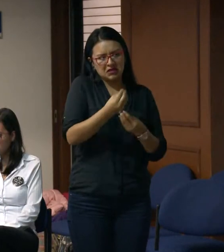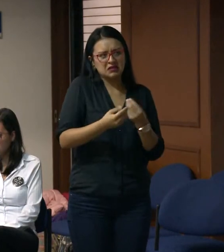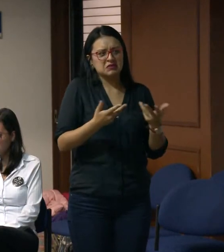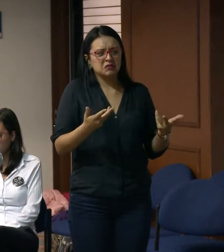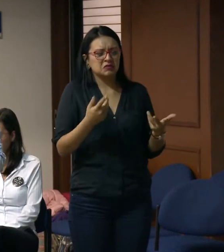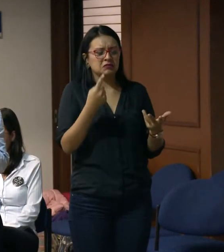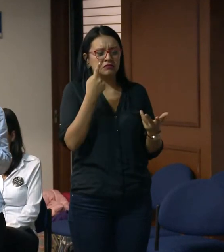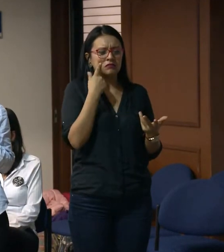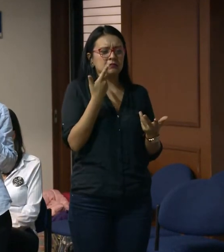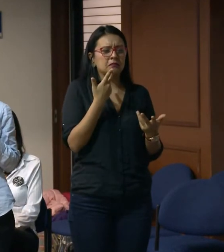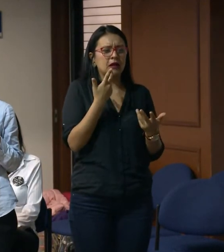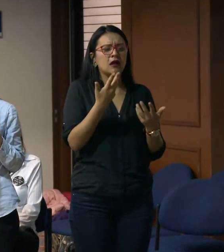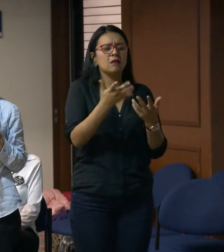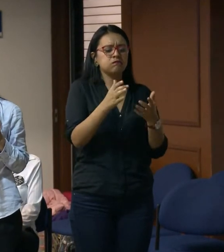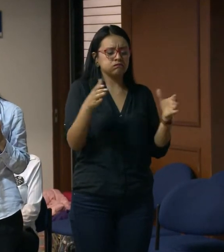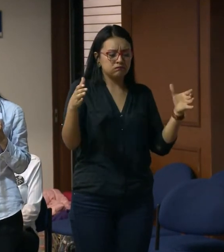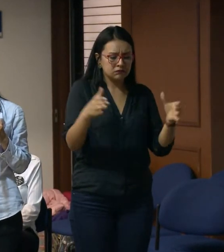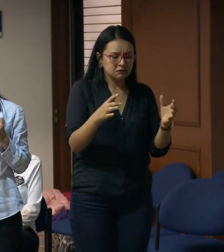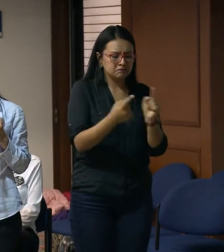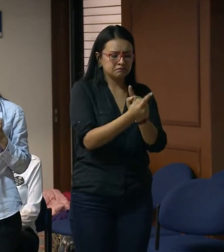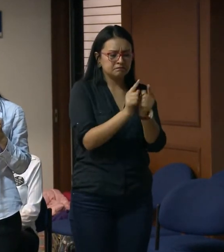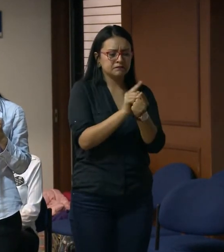ejercicios, hicimos